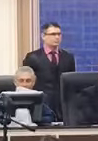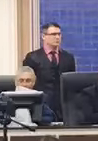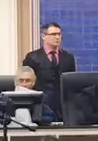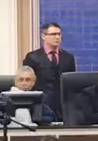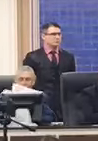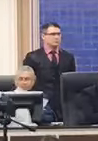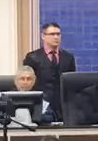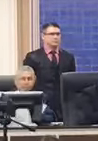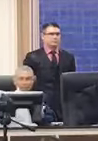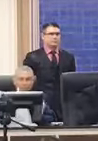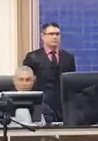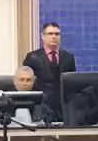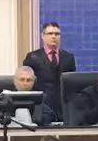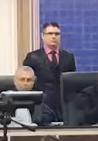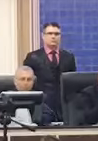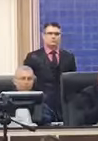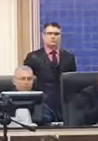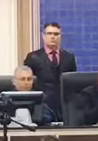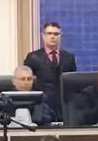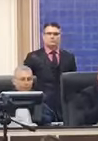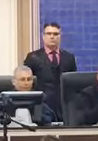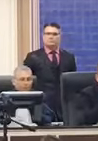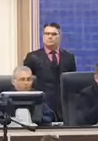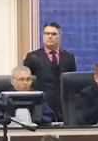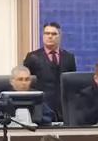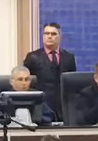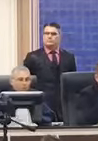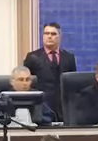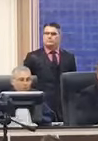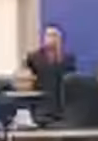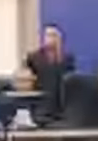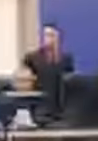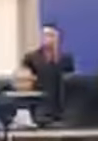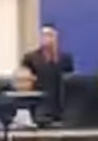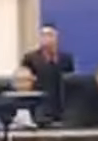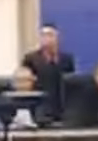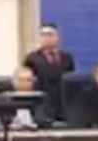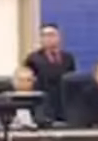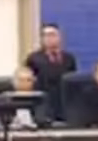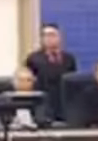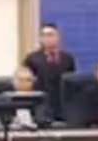0173/2020, autoria Nilo Monteiro. Requerimento protocolado sobre o número